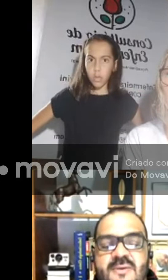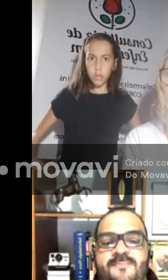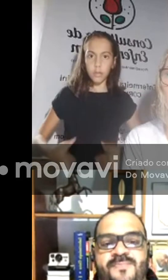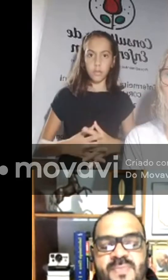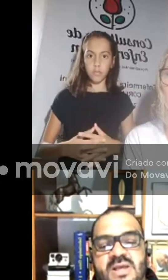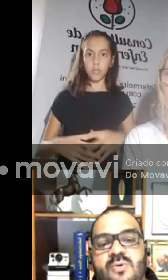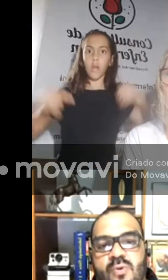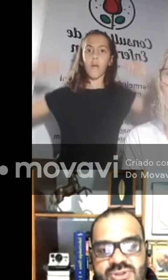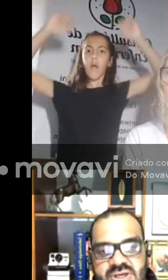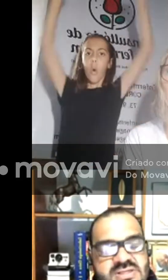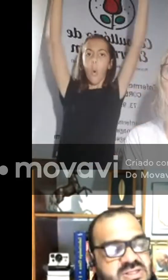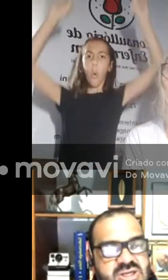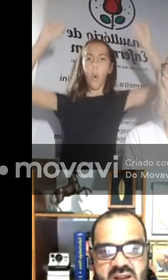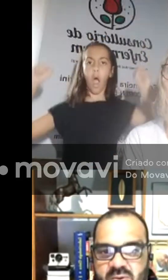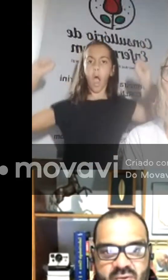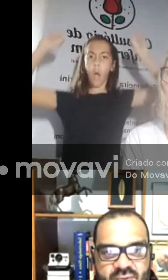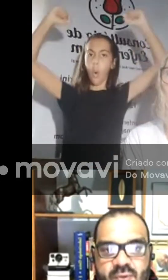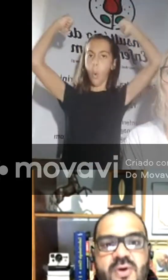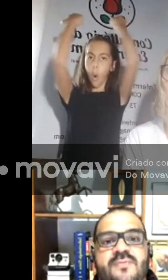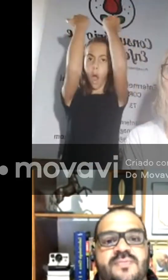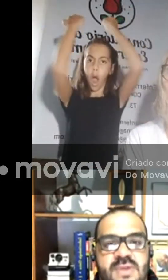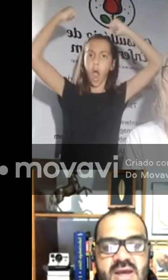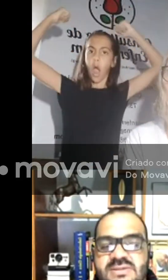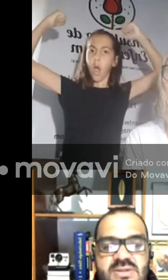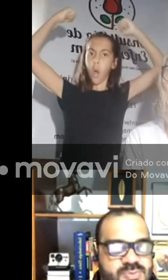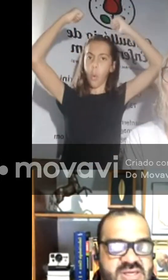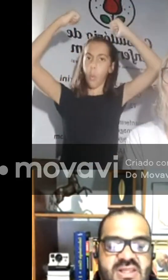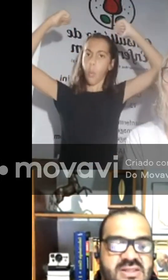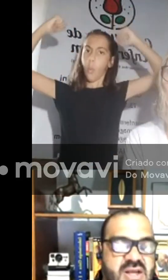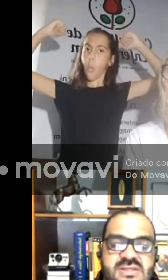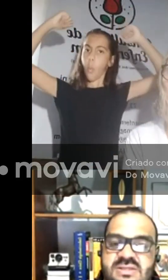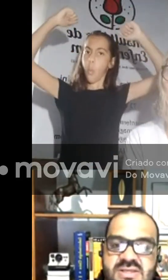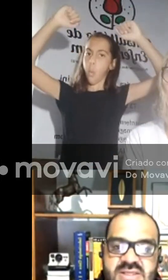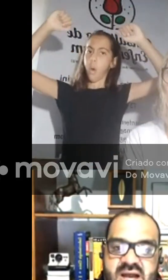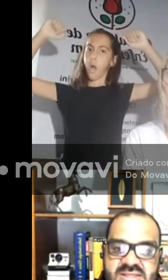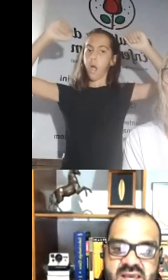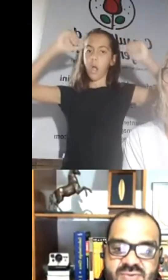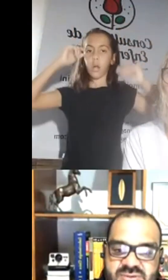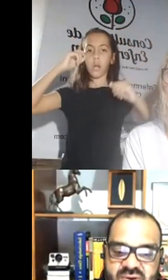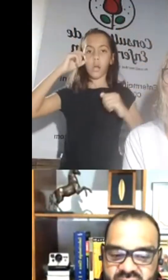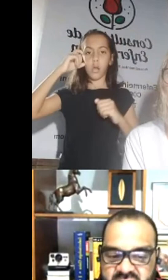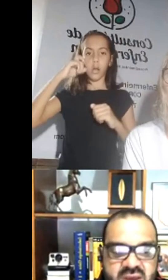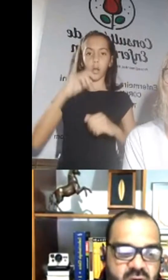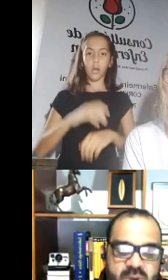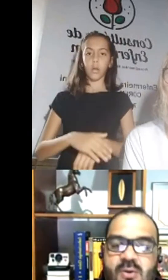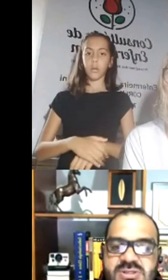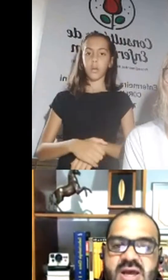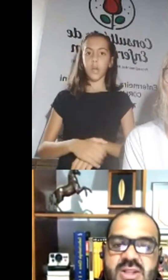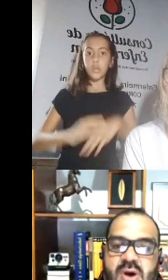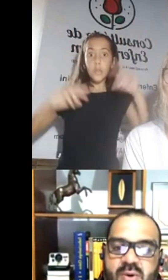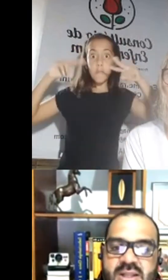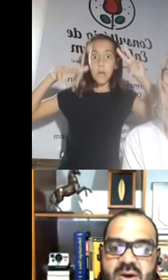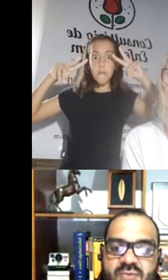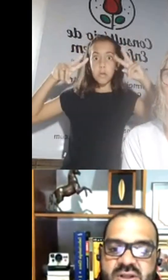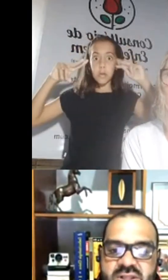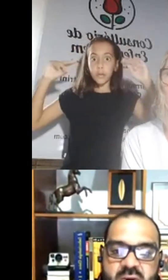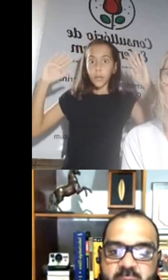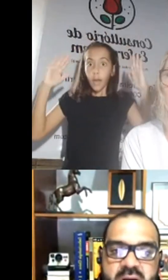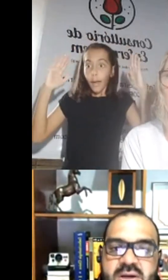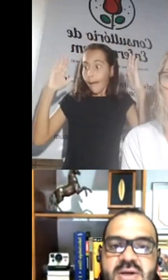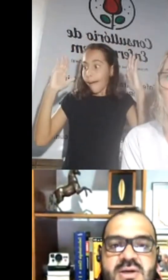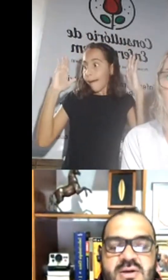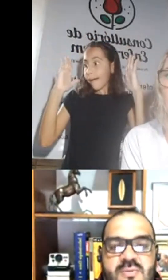atividade com constância, seja ela qual for, né? Não precisa ter tantas intensidades, aí você vai ver uma coisa gradual. Cada um vai